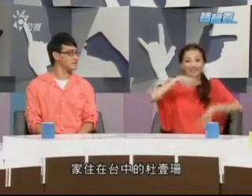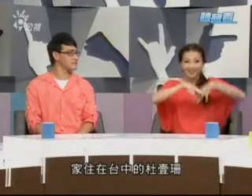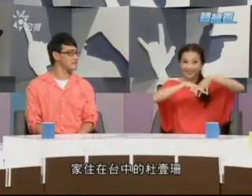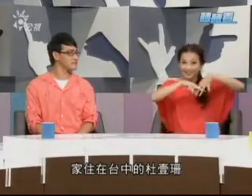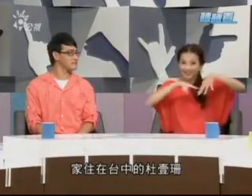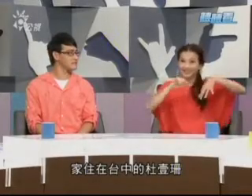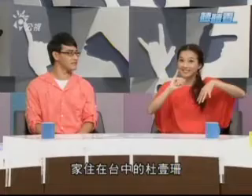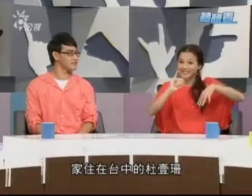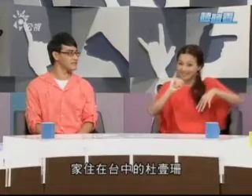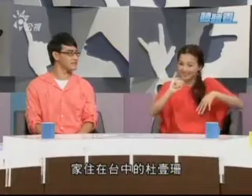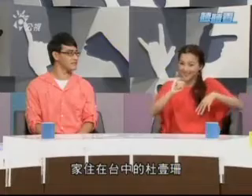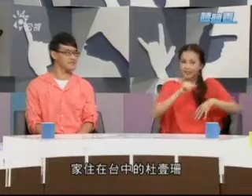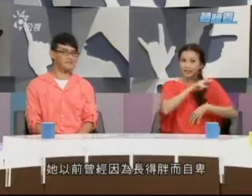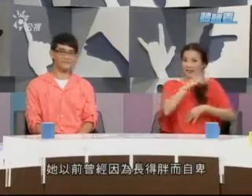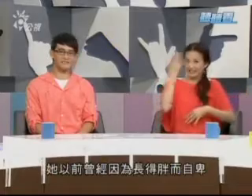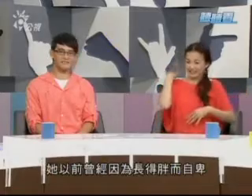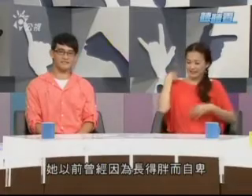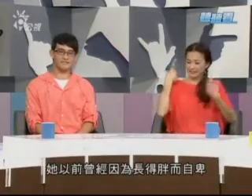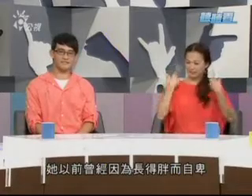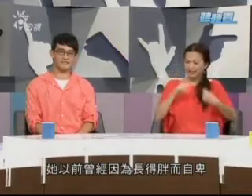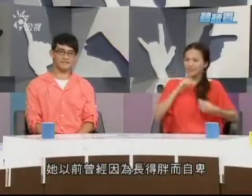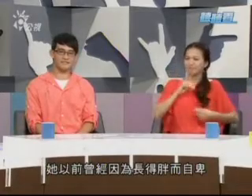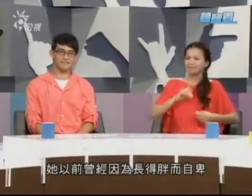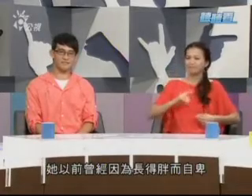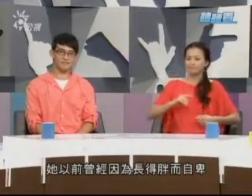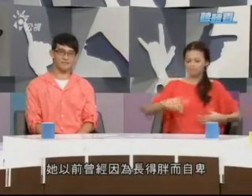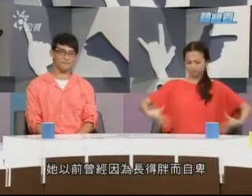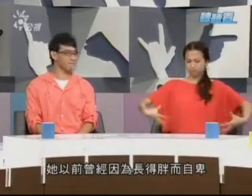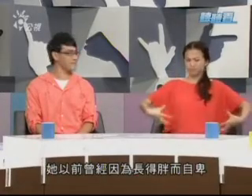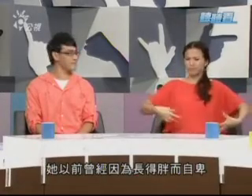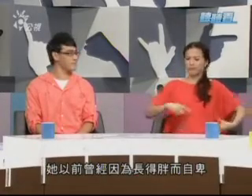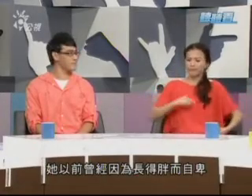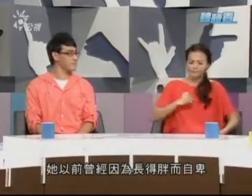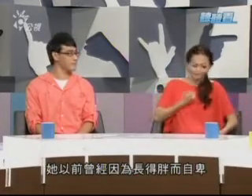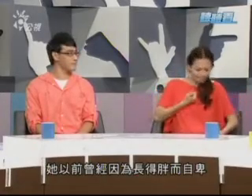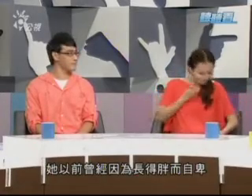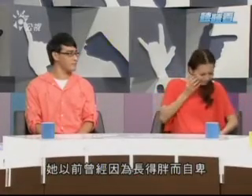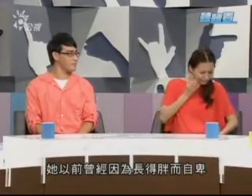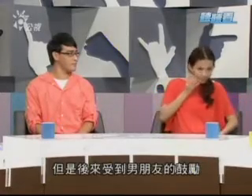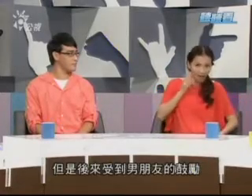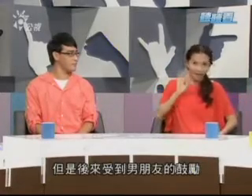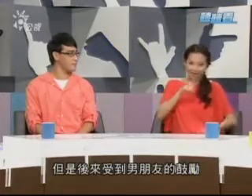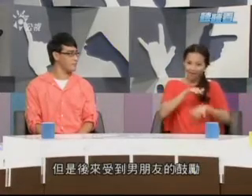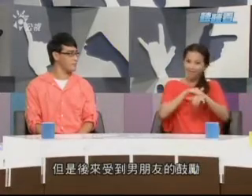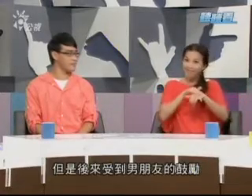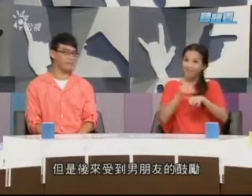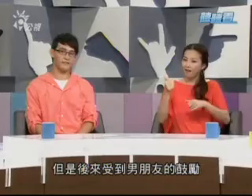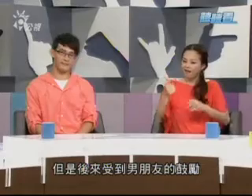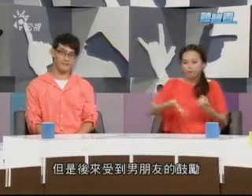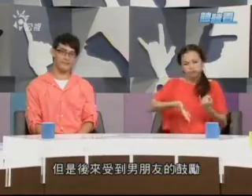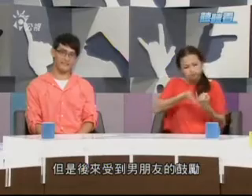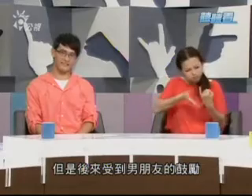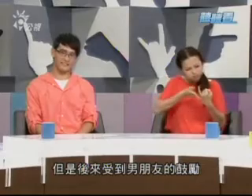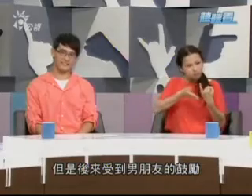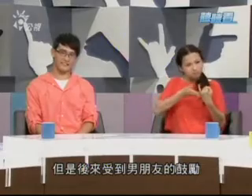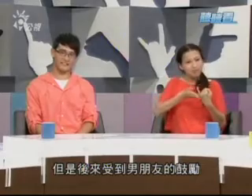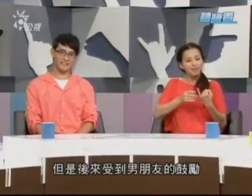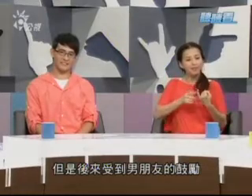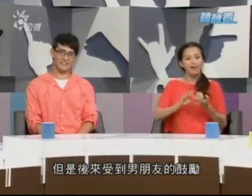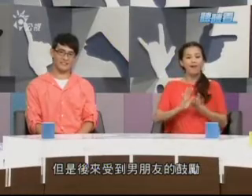一山，他以前曾经因为长得胖而自卑，但是啊，后来受到男朋友的鼓励，